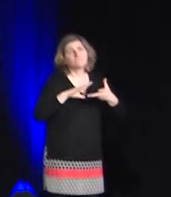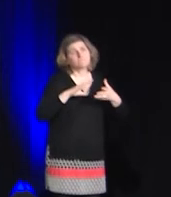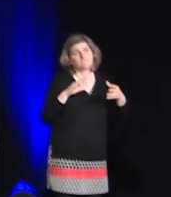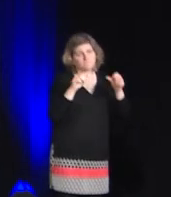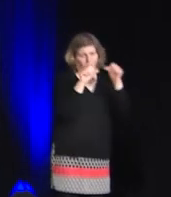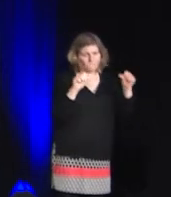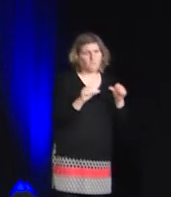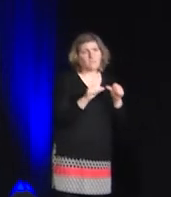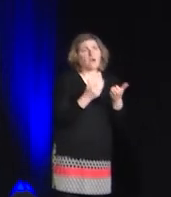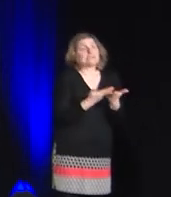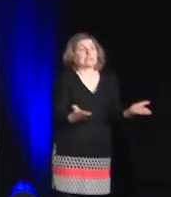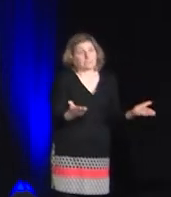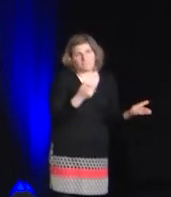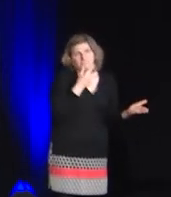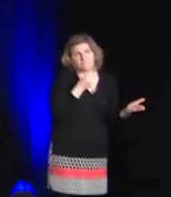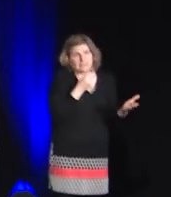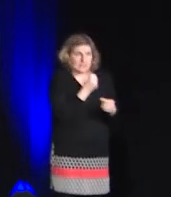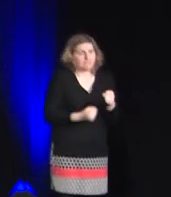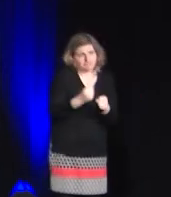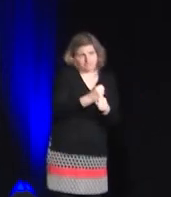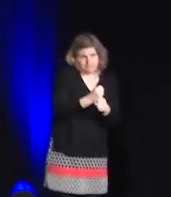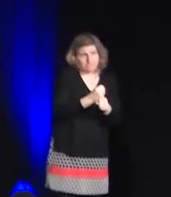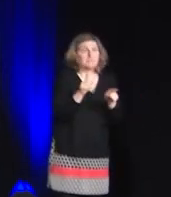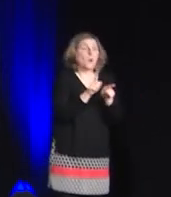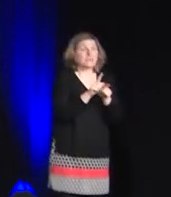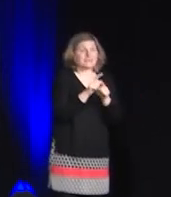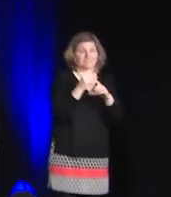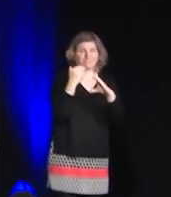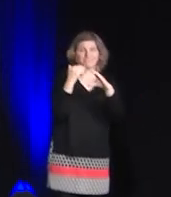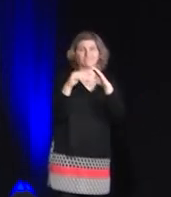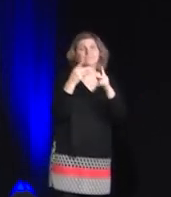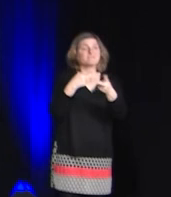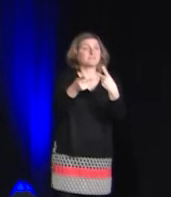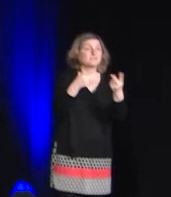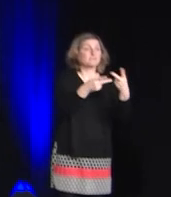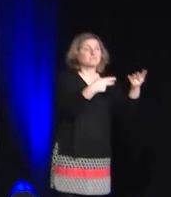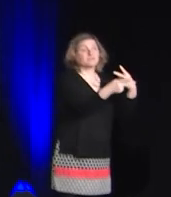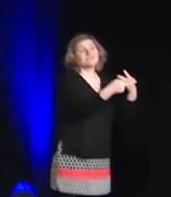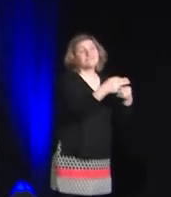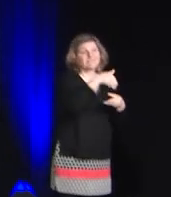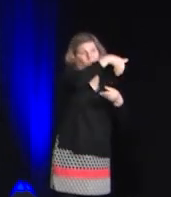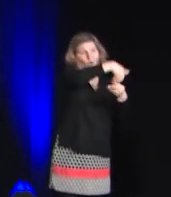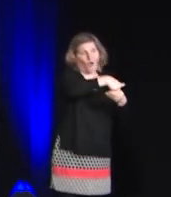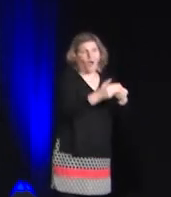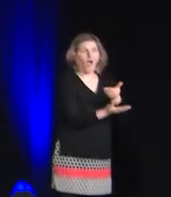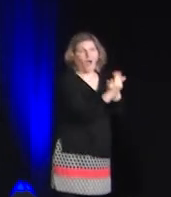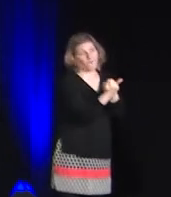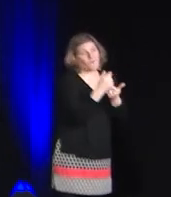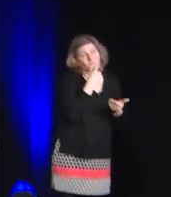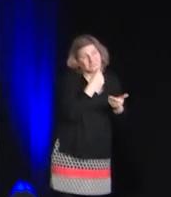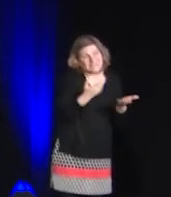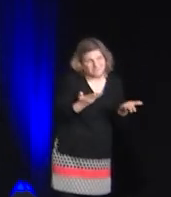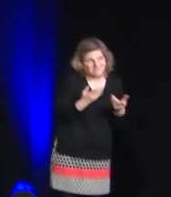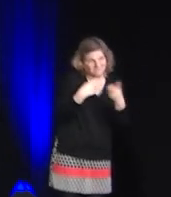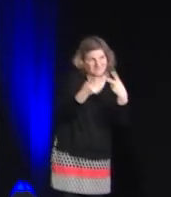facile à faire pour nous, et puis c'est très facile à envoyer, par exemple, ça rentre très bien dans une enveloppe. Voilà, donc il y a